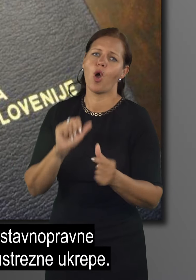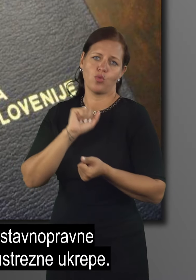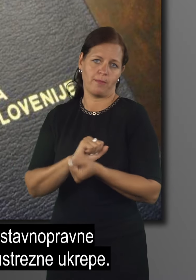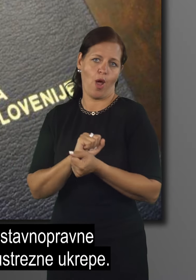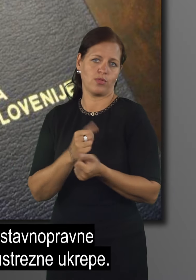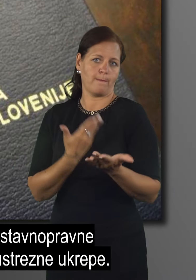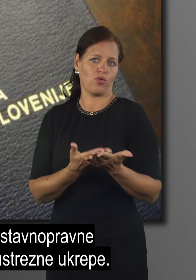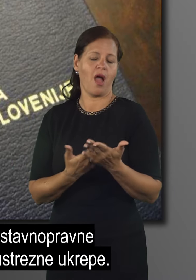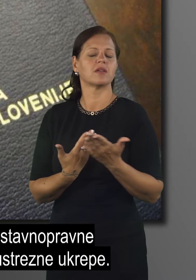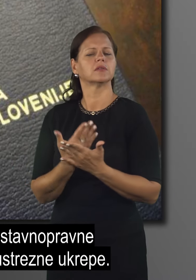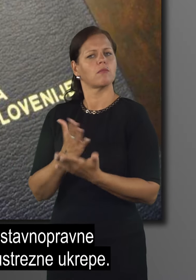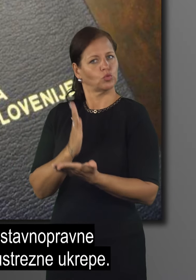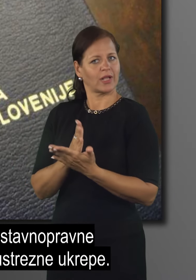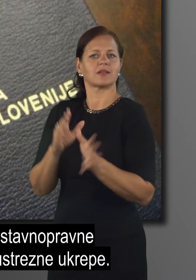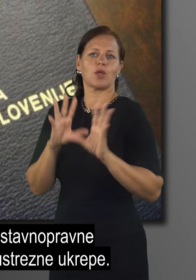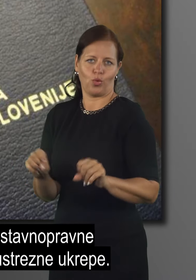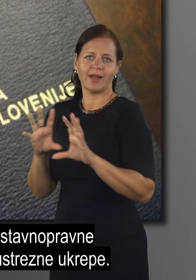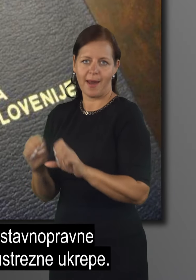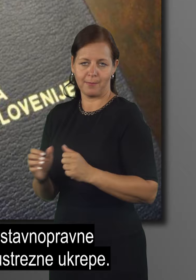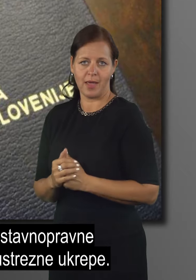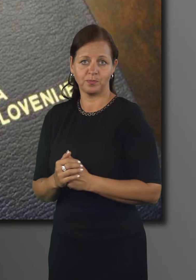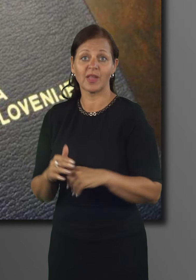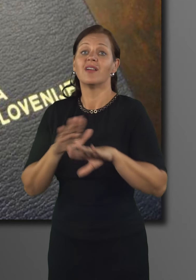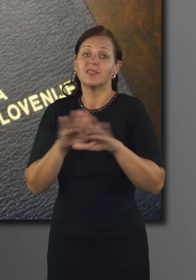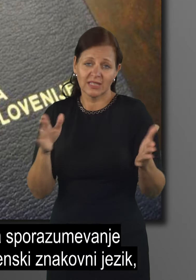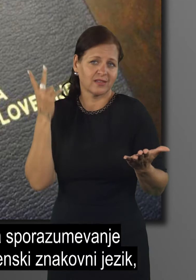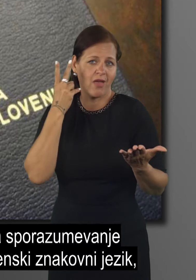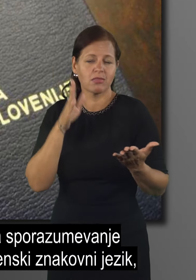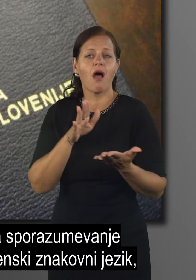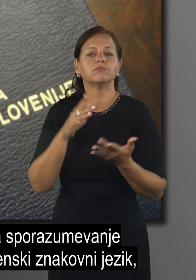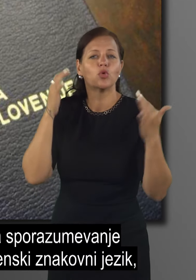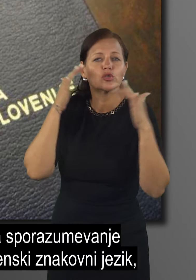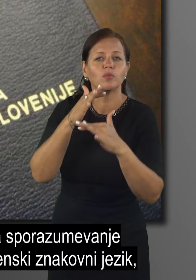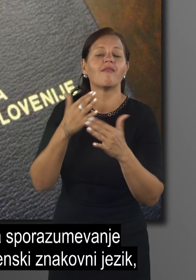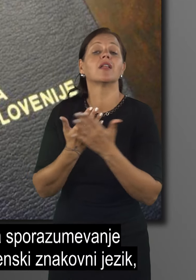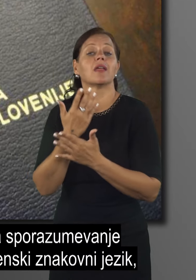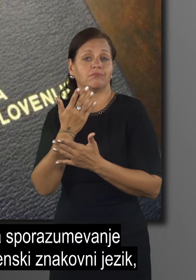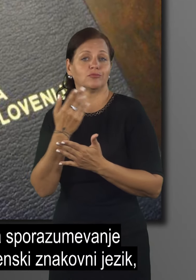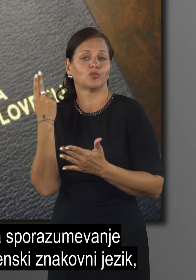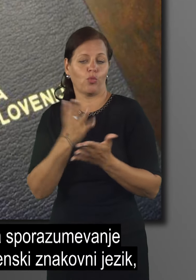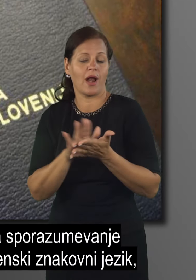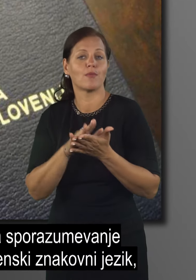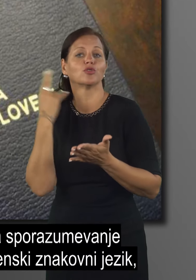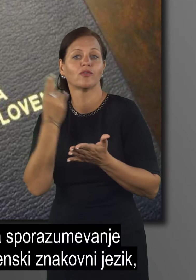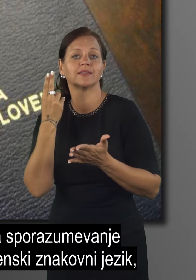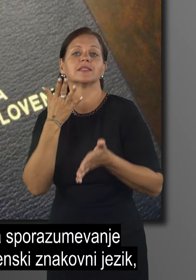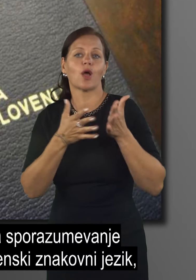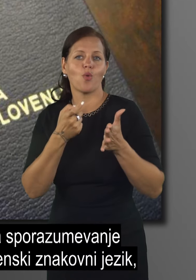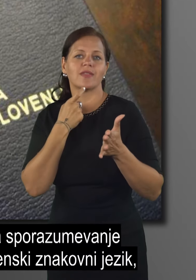ustavno-pravne podlage za ustrezne ukrepe. Vsi namreč za sporazumevanje uporabljajo slovenski znakovni jezik, ki ga